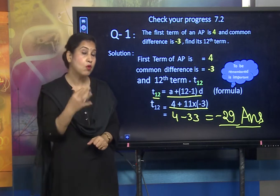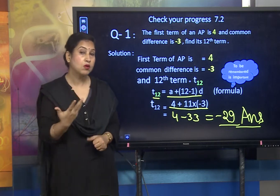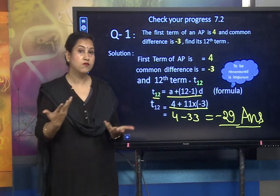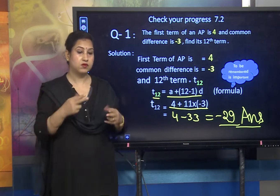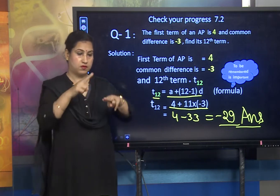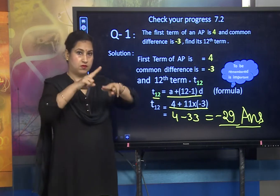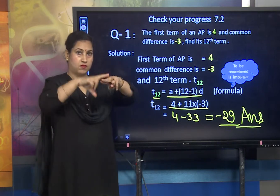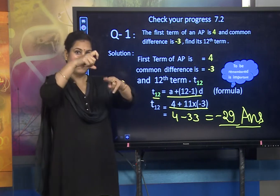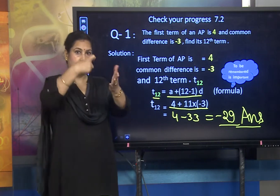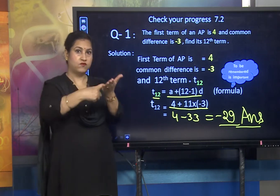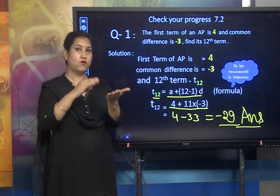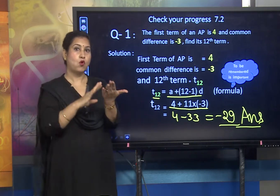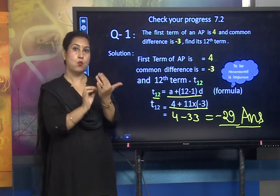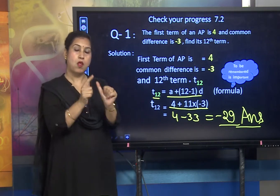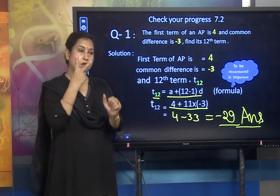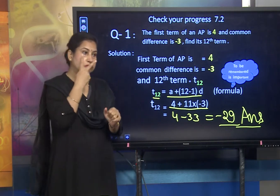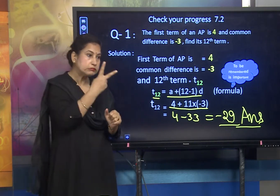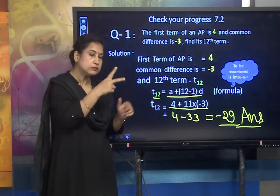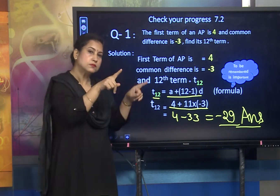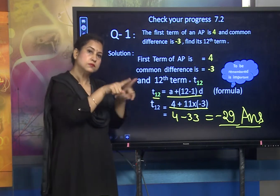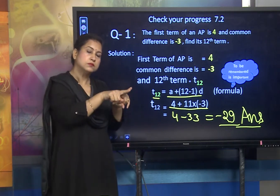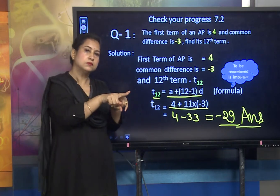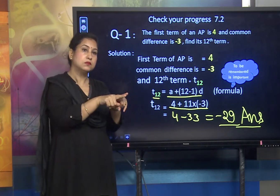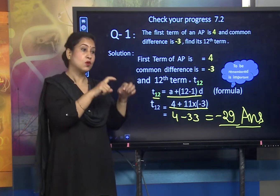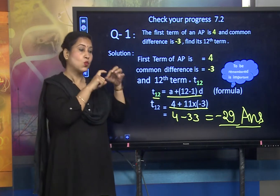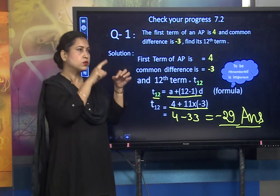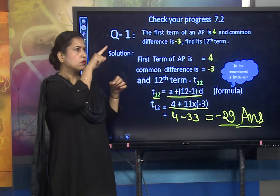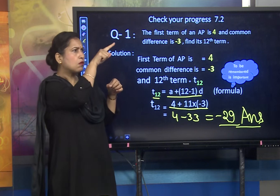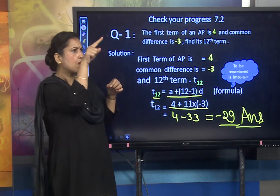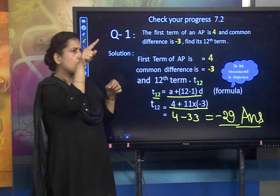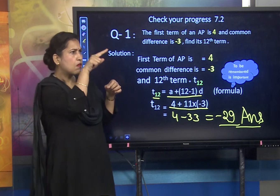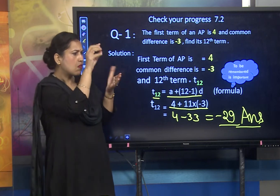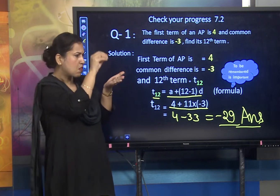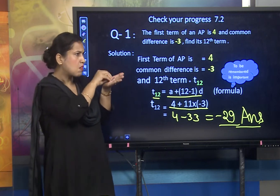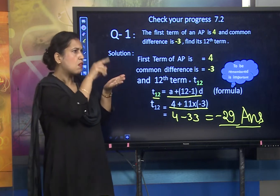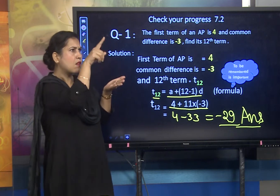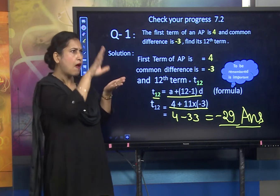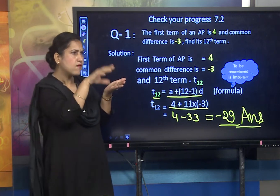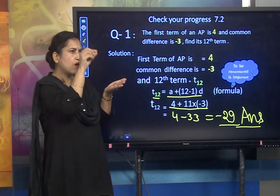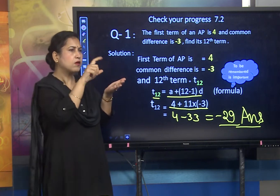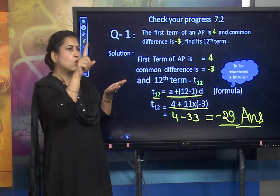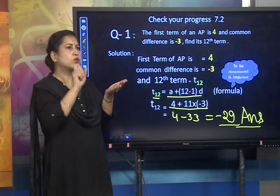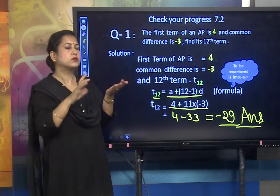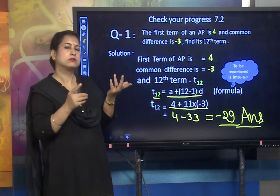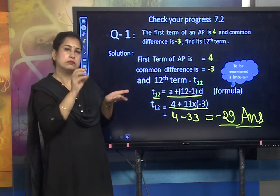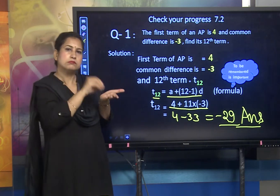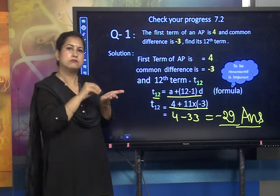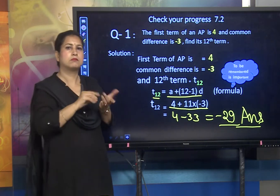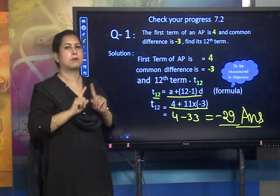इसमें महत्वपूर्ण है हमारे लिए कि फॉर्मूला हमें याद हो। बस क्वेश्चन को देखा, किसकी क्या